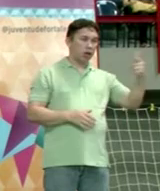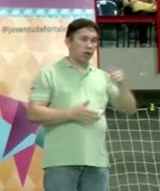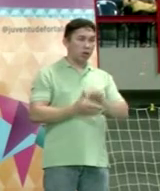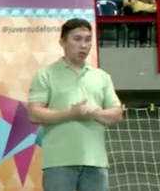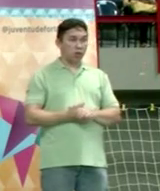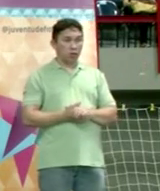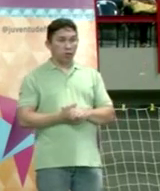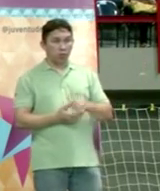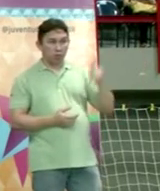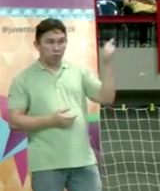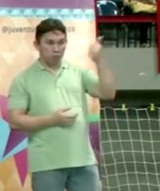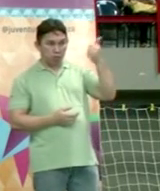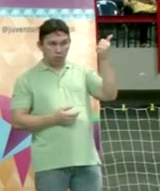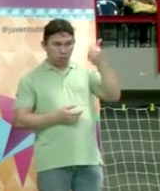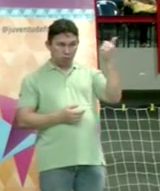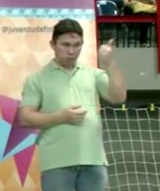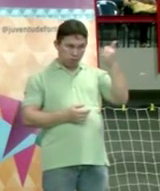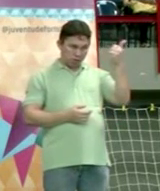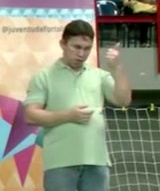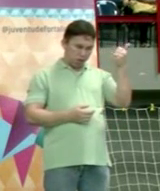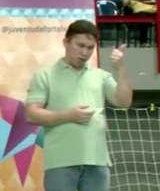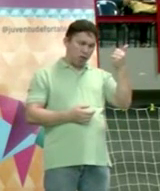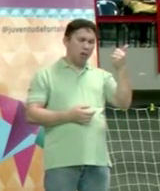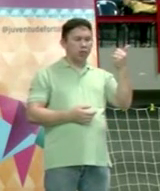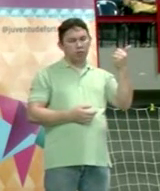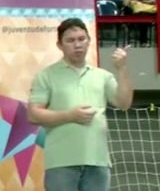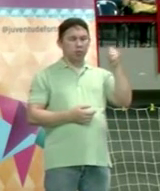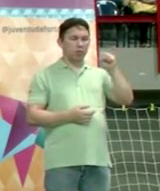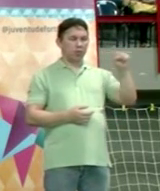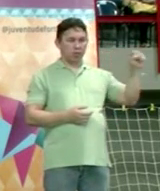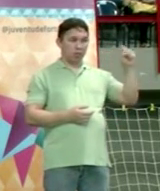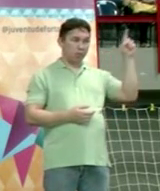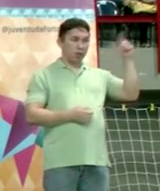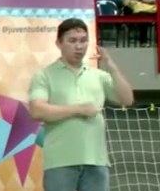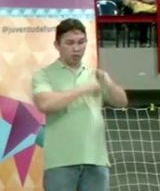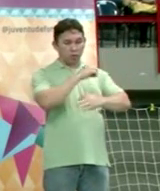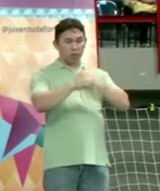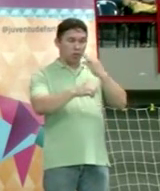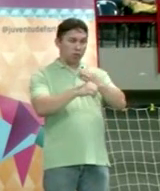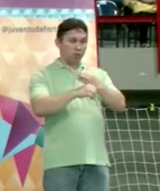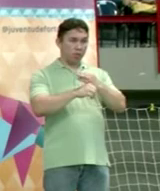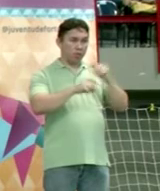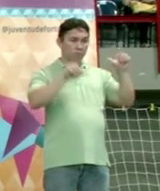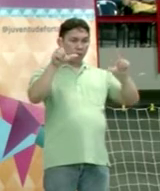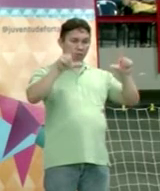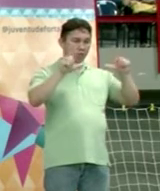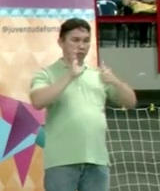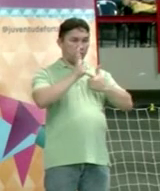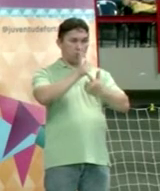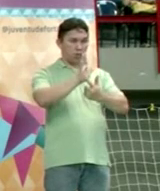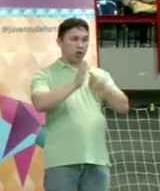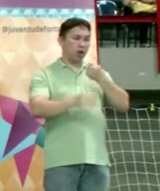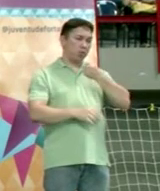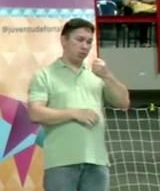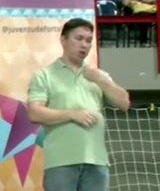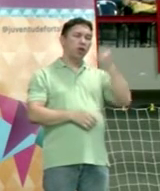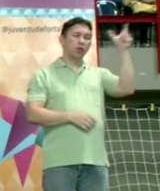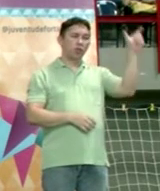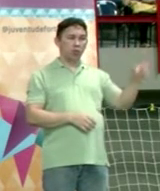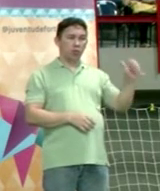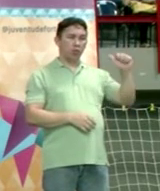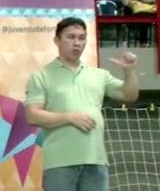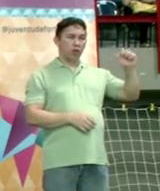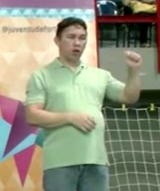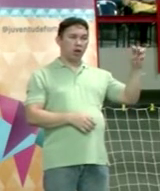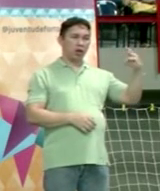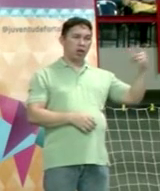Durante o primeiro semestre no Fantástico, foi colocado 2 reportagens sobre esse tal do Arla 32,